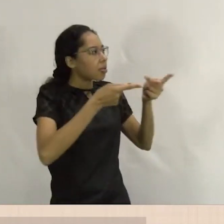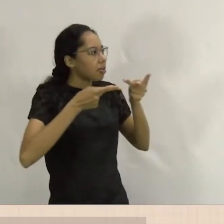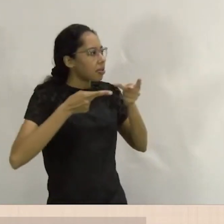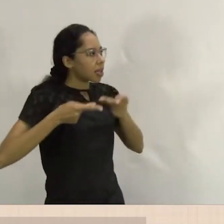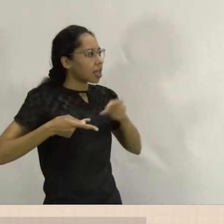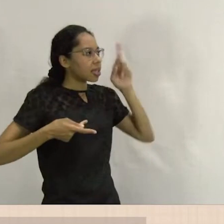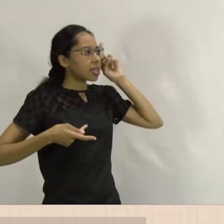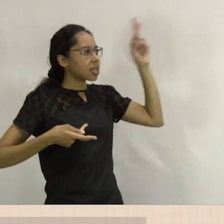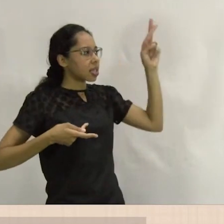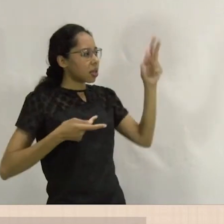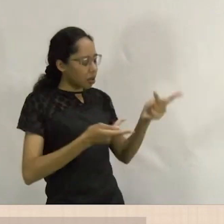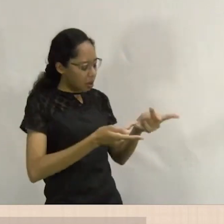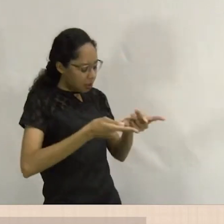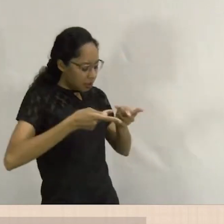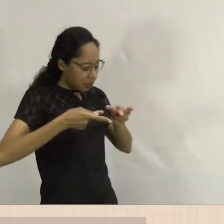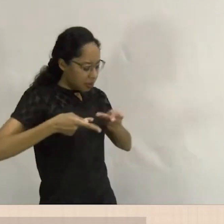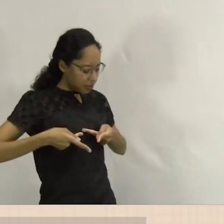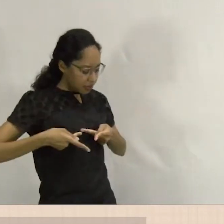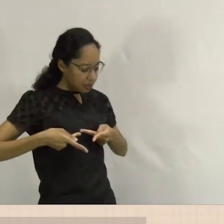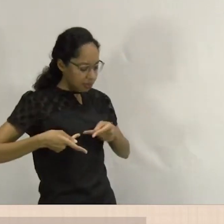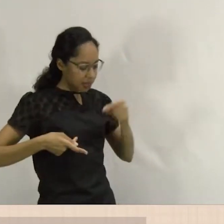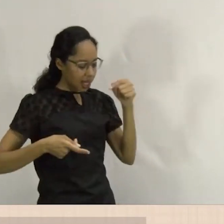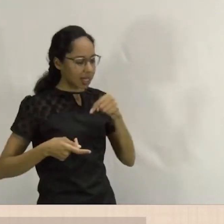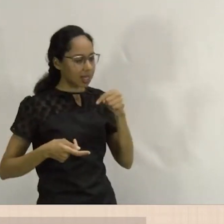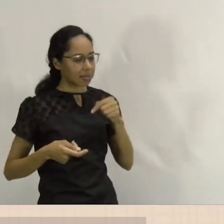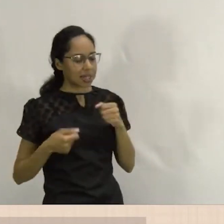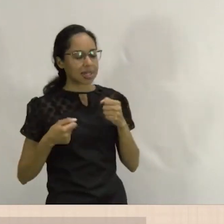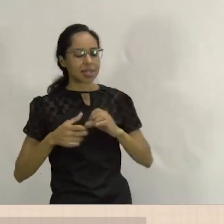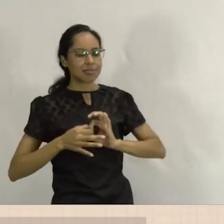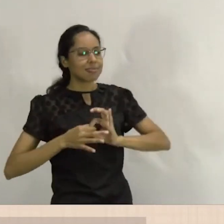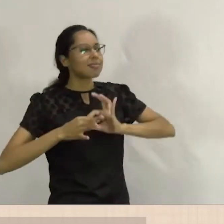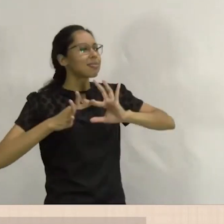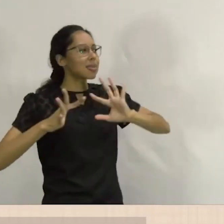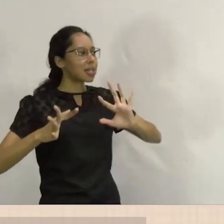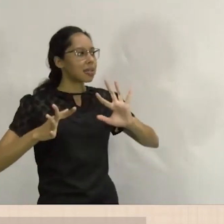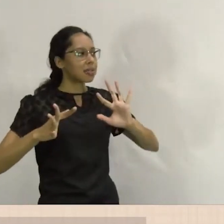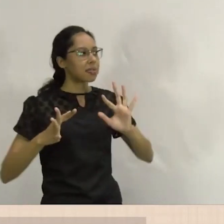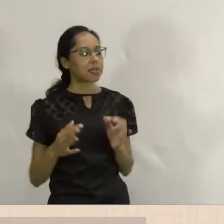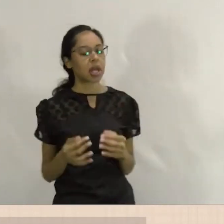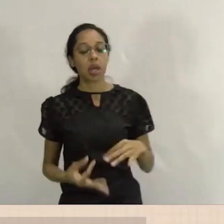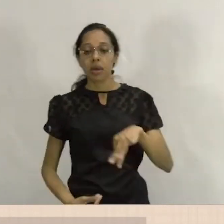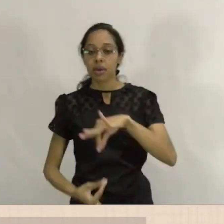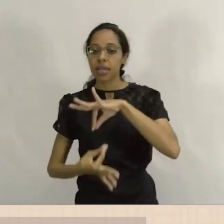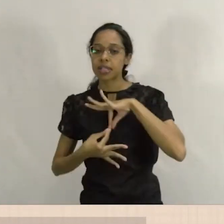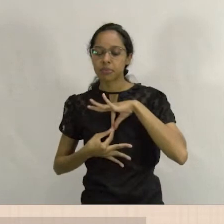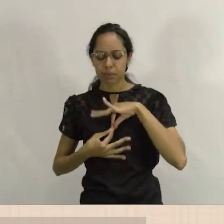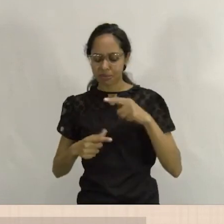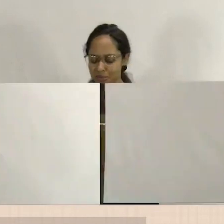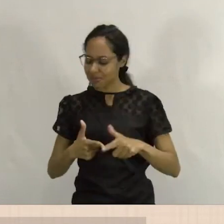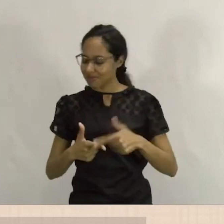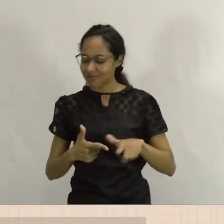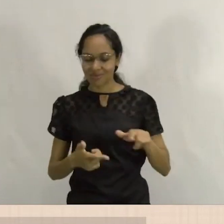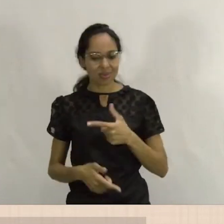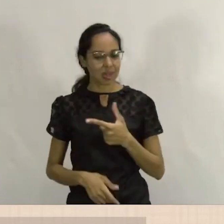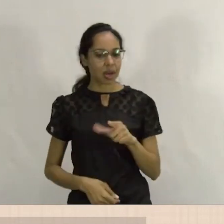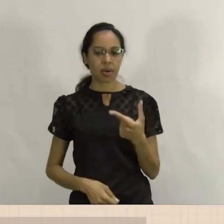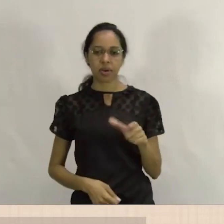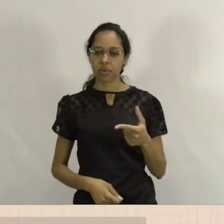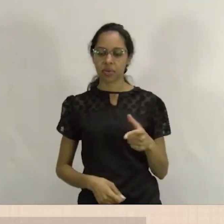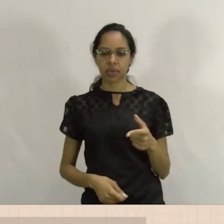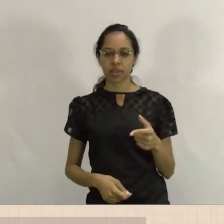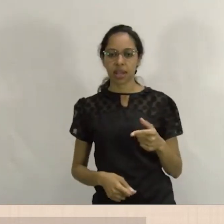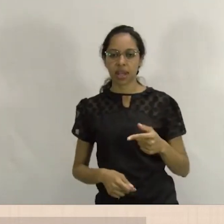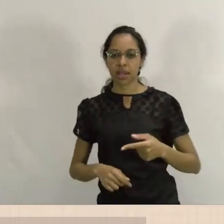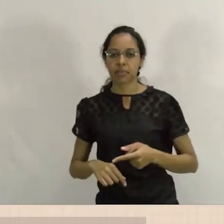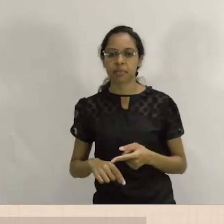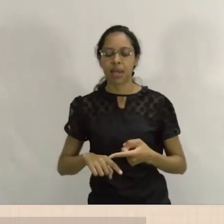Senhor, meu espírito não tem mais problema. O Senhor já tomou conta do meu espírito. Mas só o Senhor sabe como a